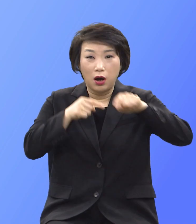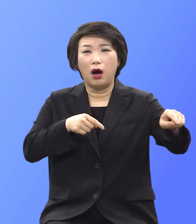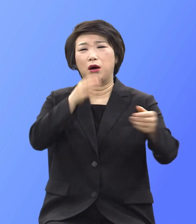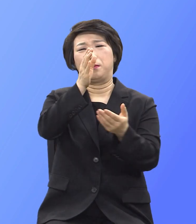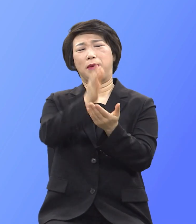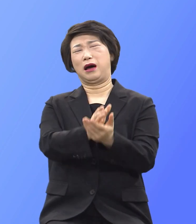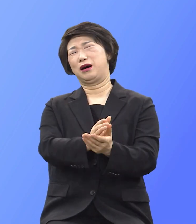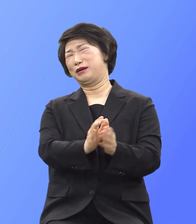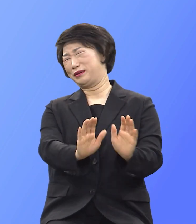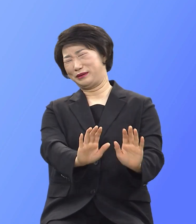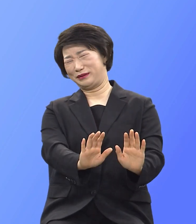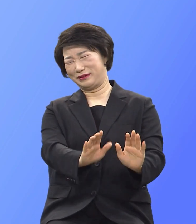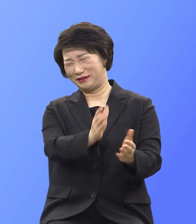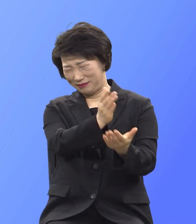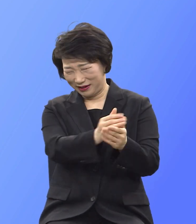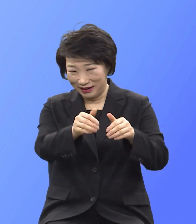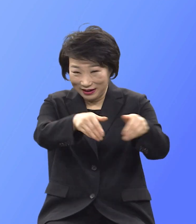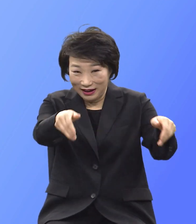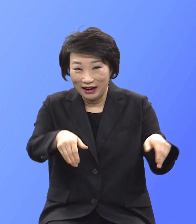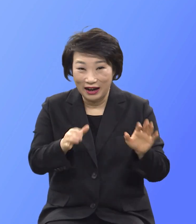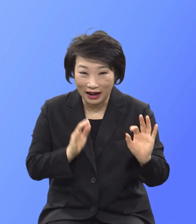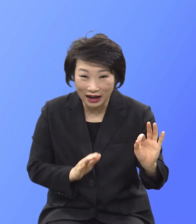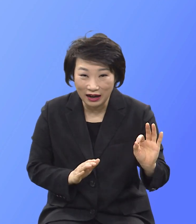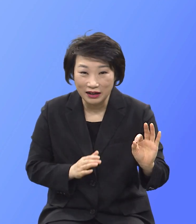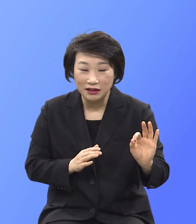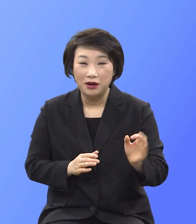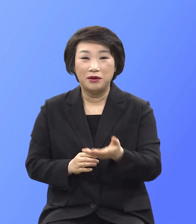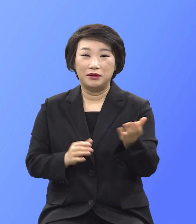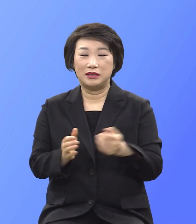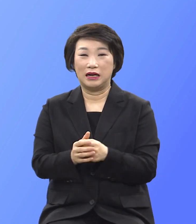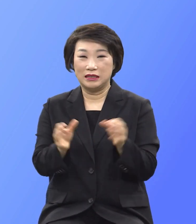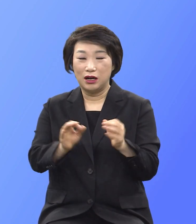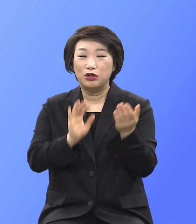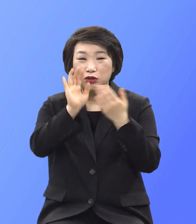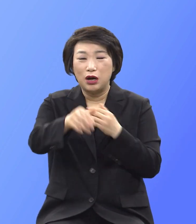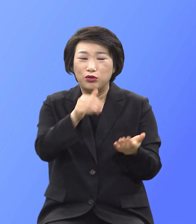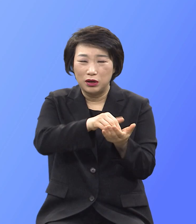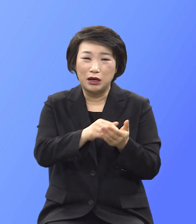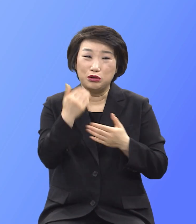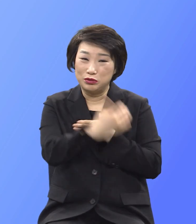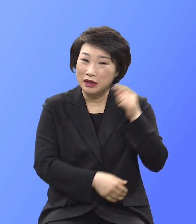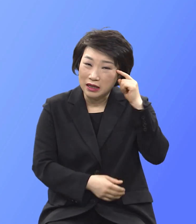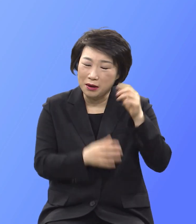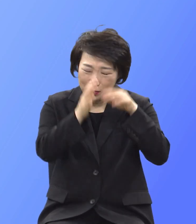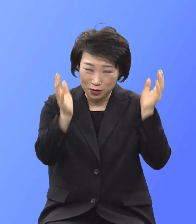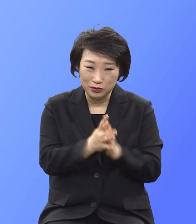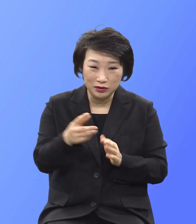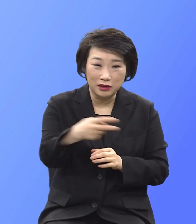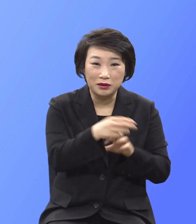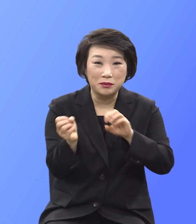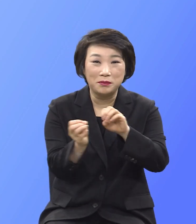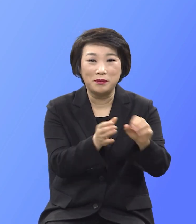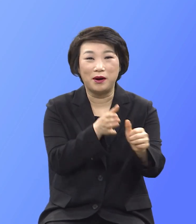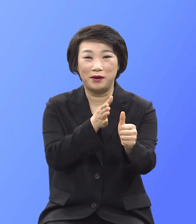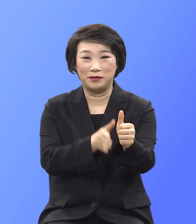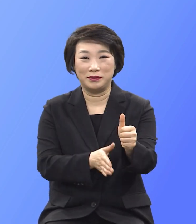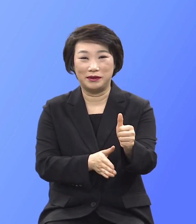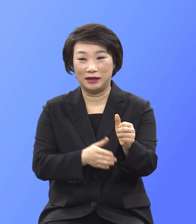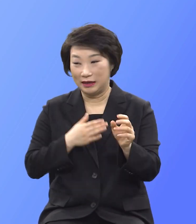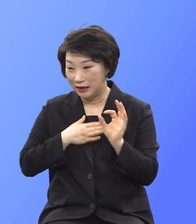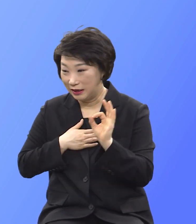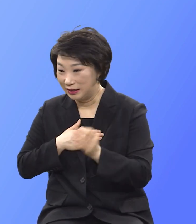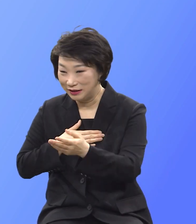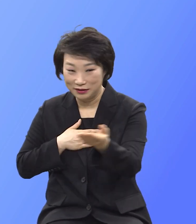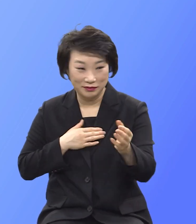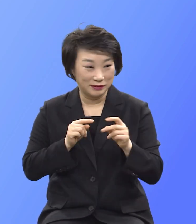가지 말자. 잠시 후에 후회할 육신의 생각을 버려라 그 말이요.